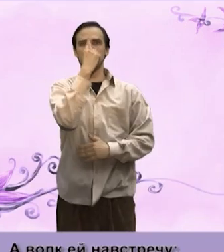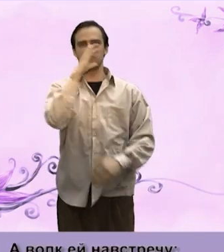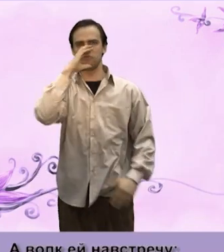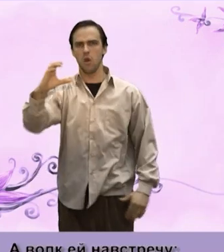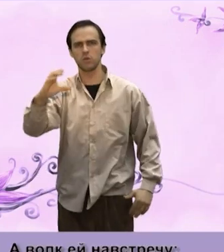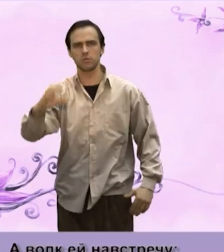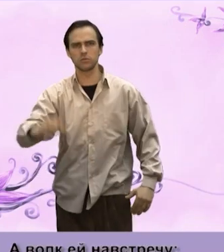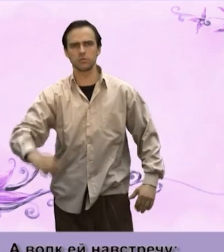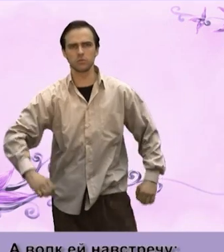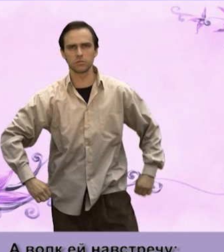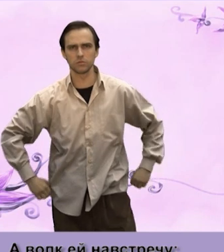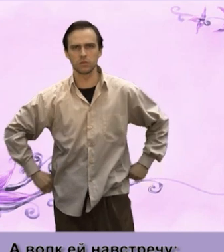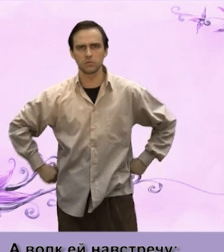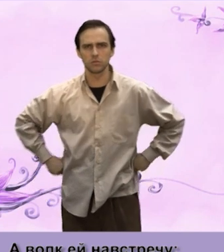А волк ей навстречу.